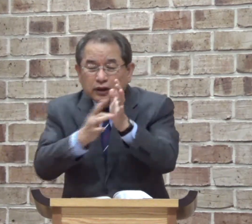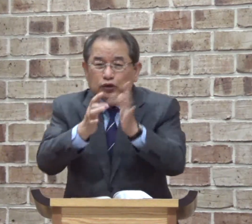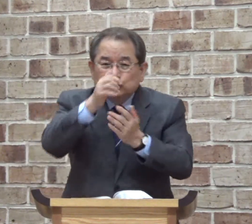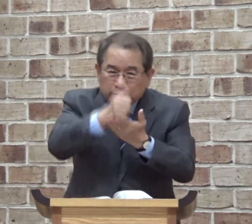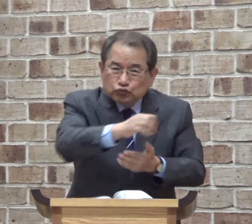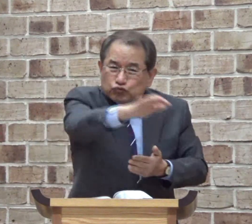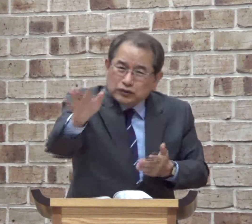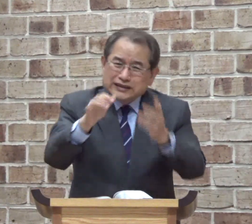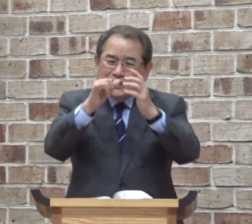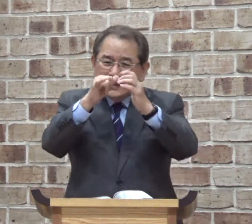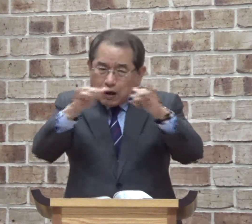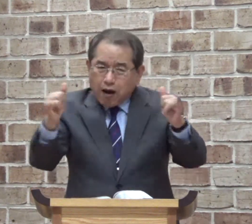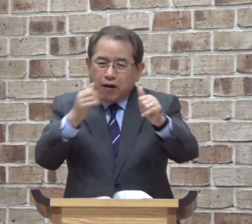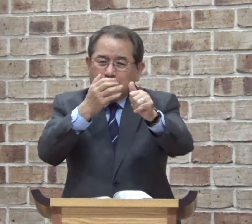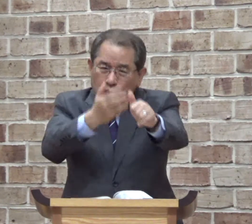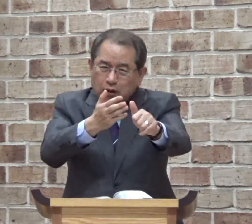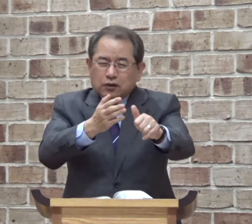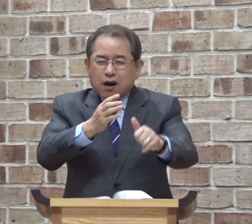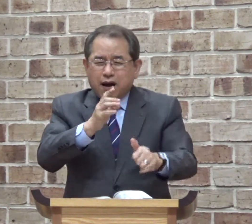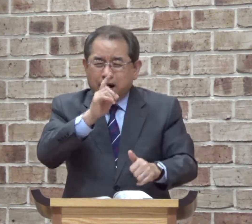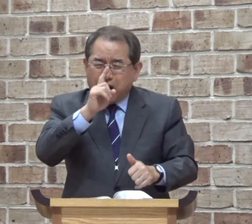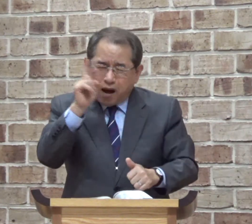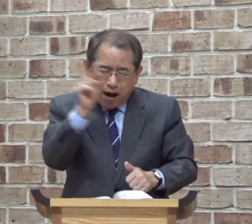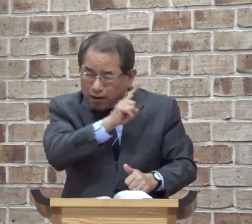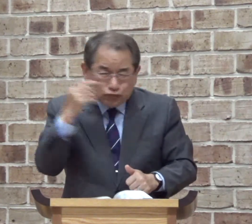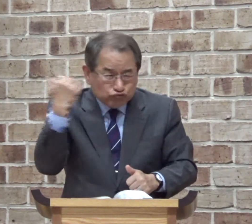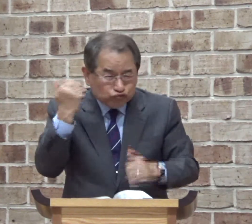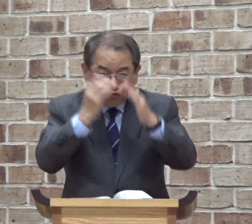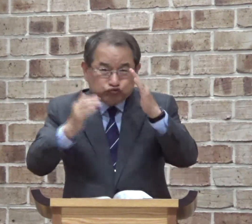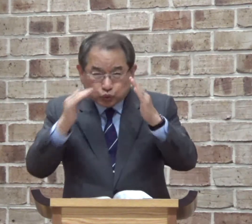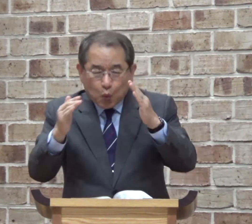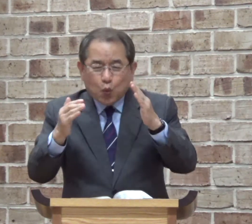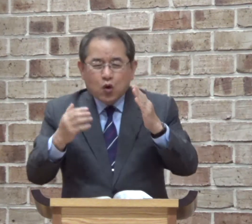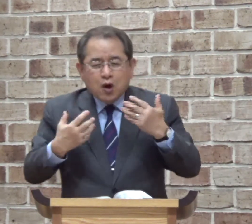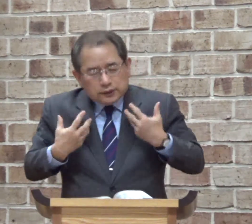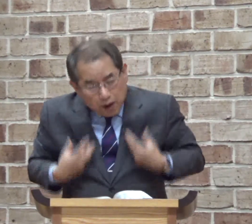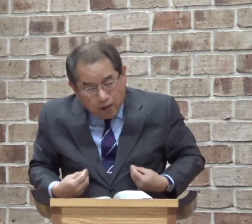절망과 실망이 없고 평안과 기쁨과 은혜로 가득합니다.